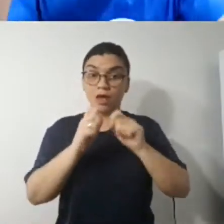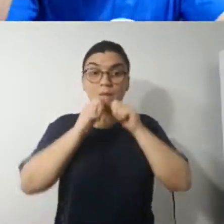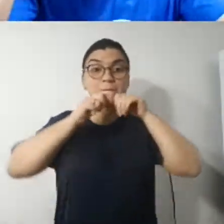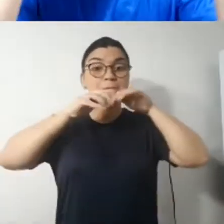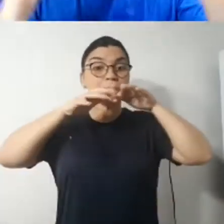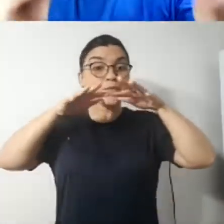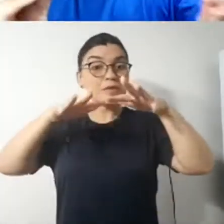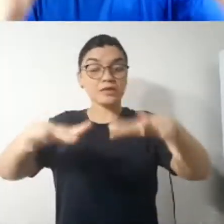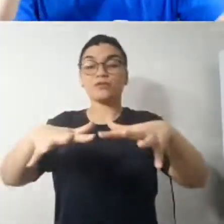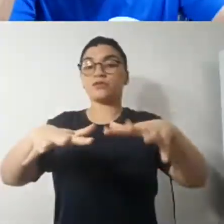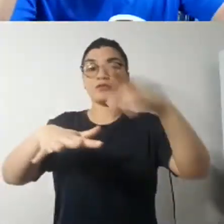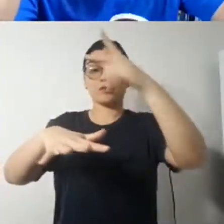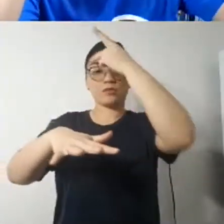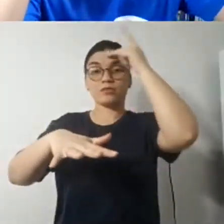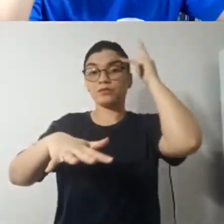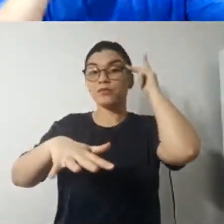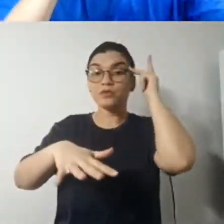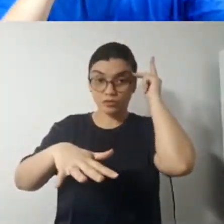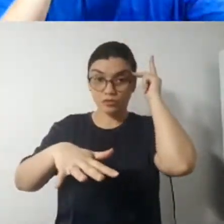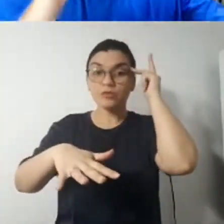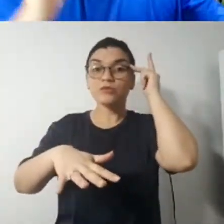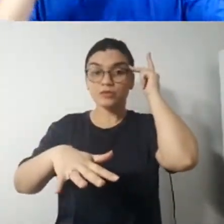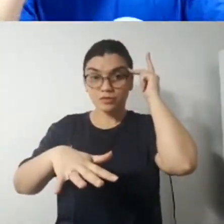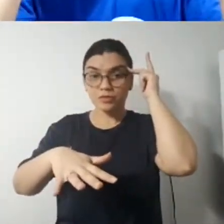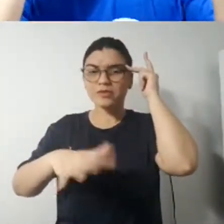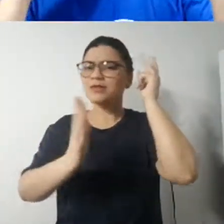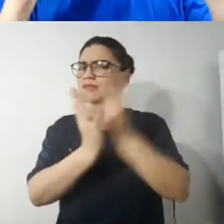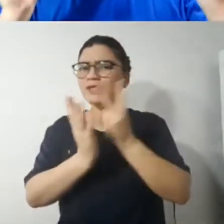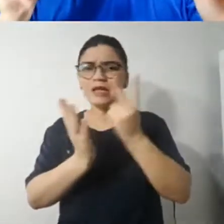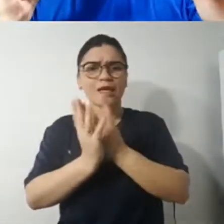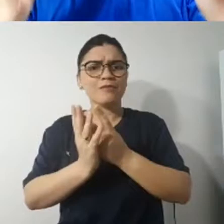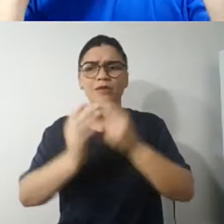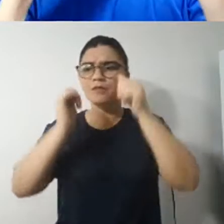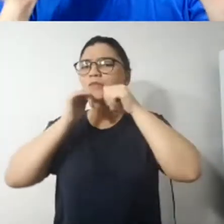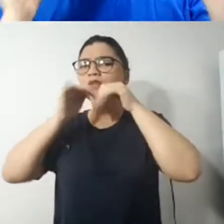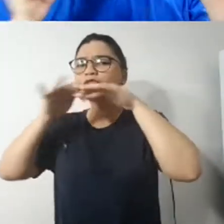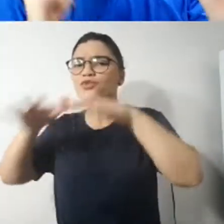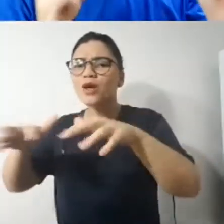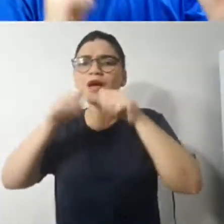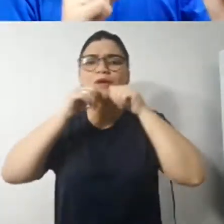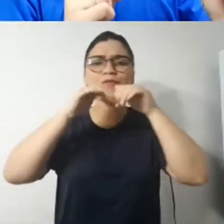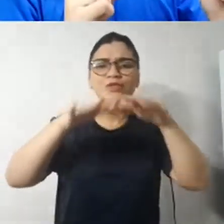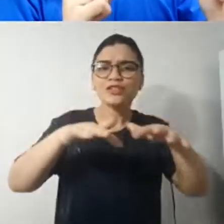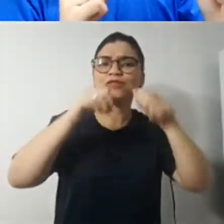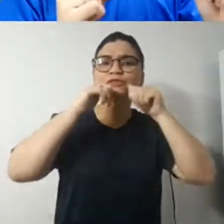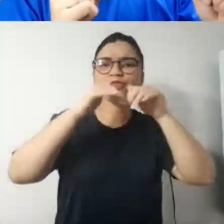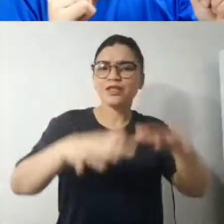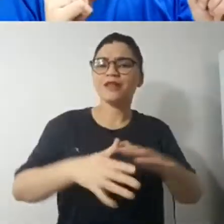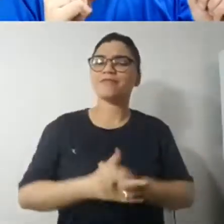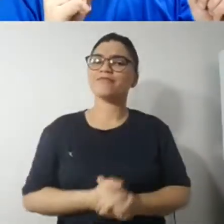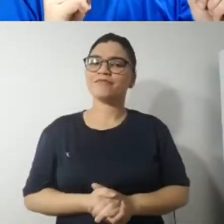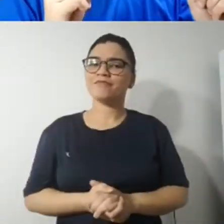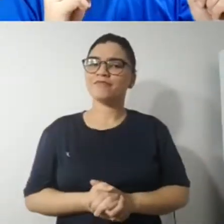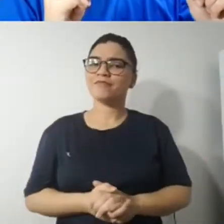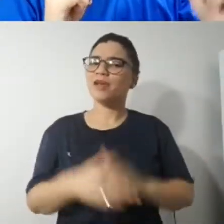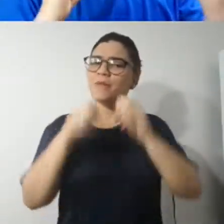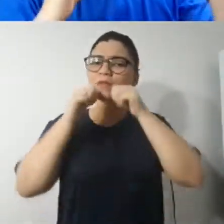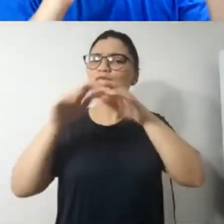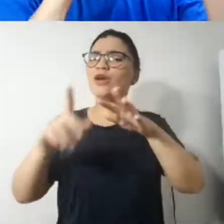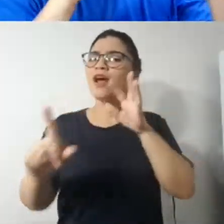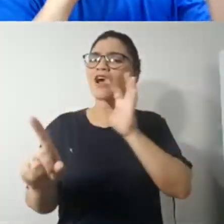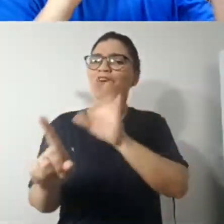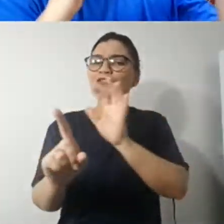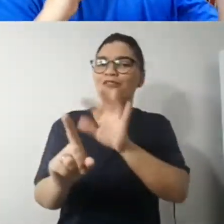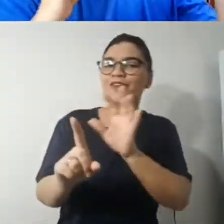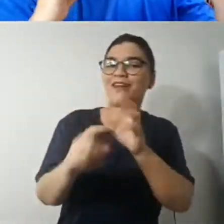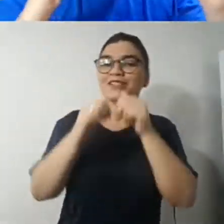as pessoas sob as quais Deus nos colocou para influenciar. Porque os olhos